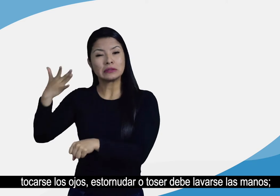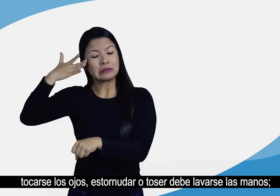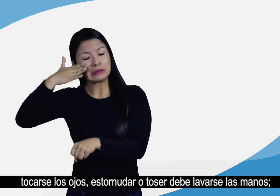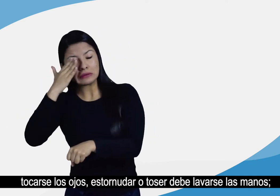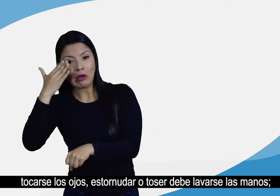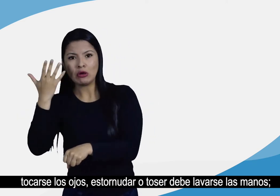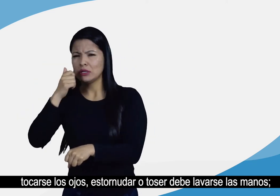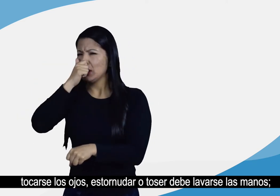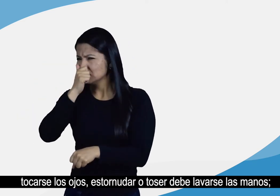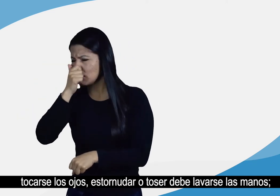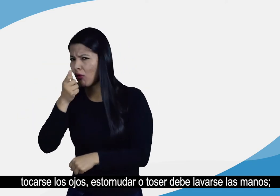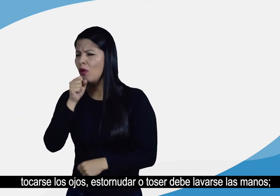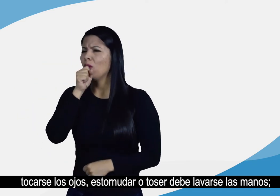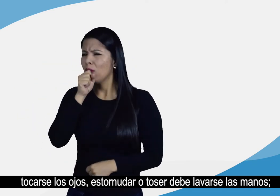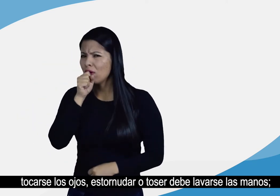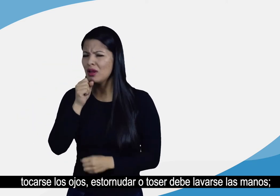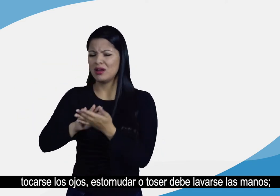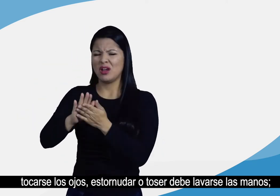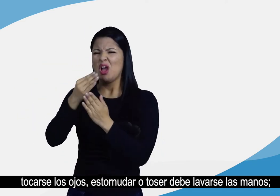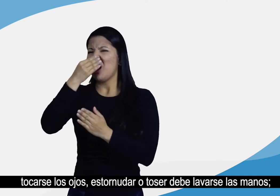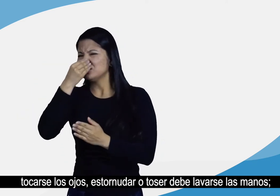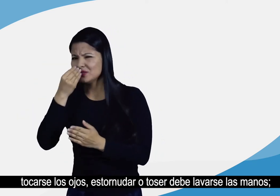tocarse los ojos, estornudar o toser, debe lavarse las manos.